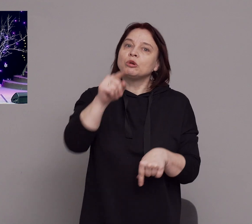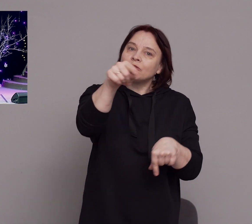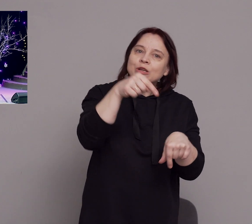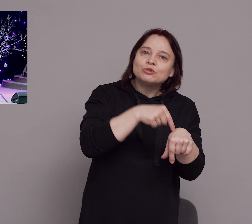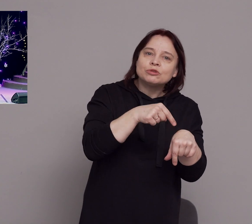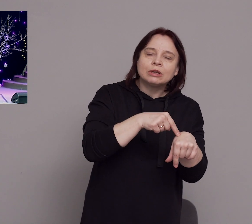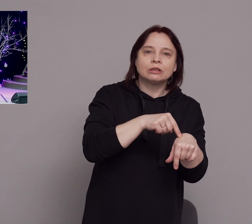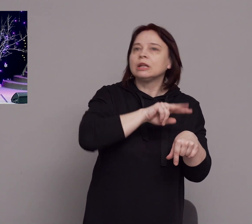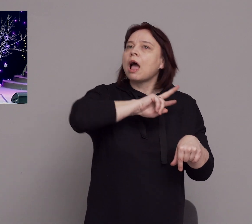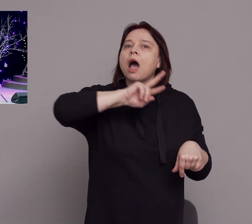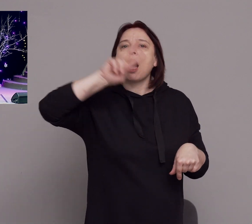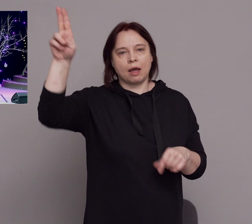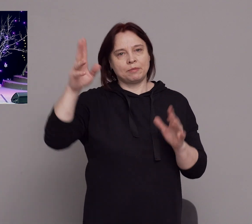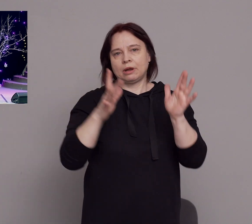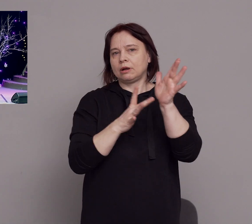Иисусе».